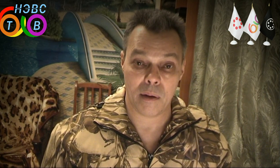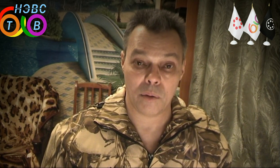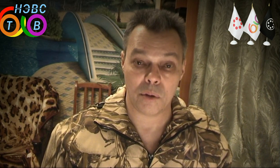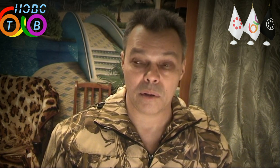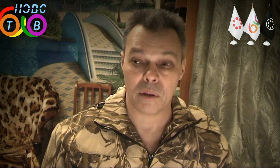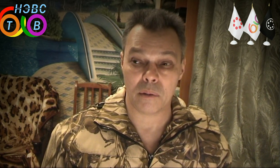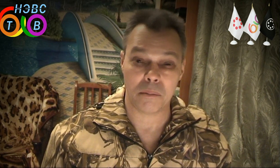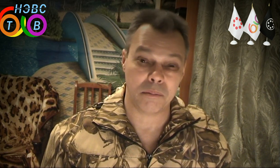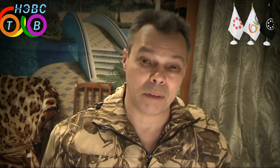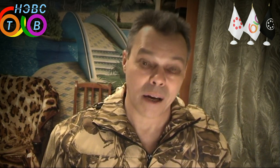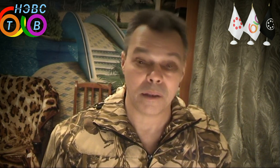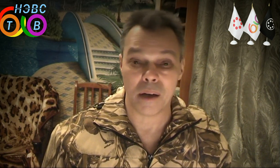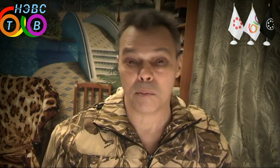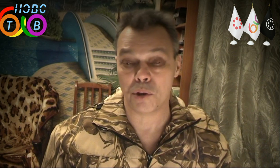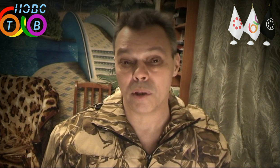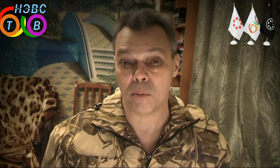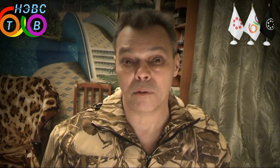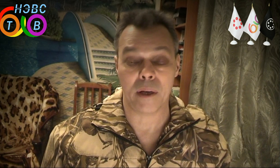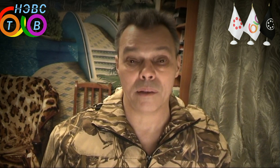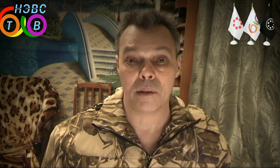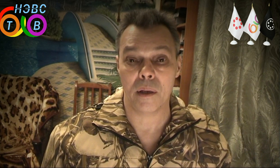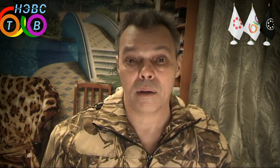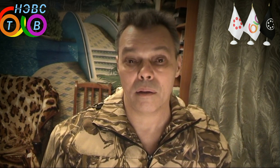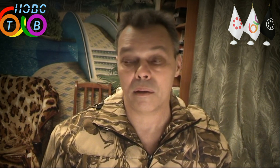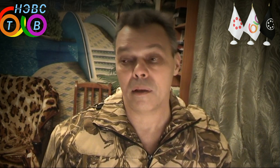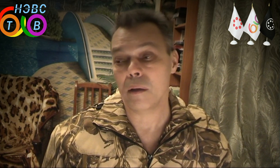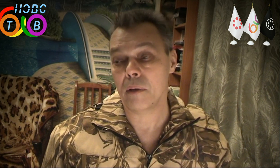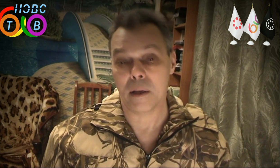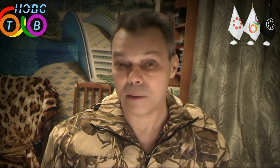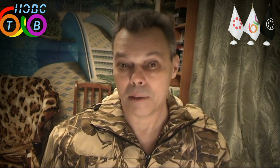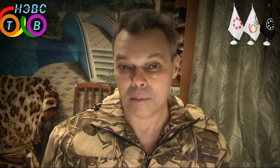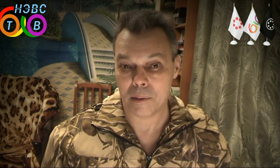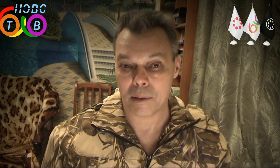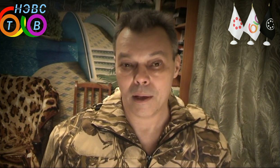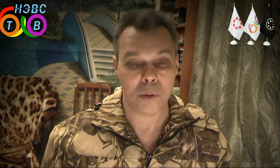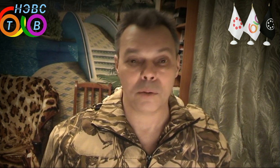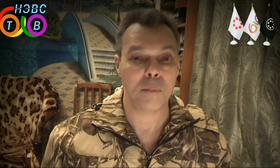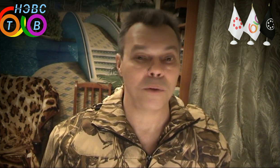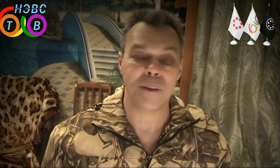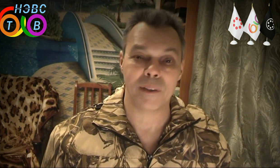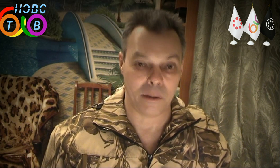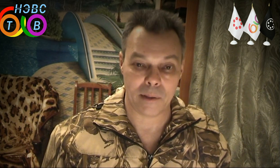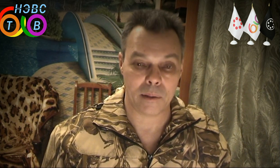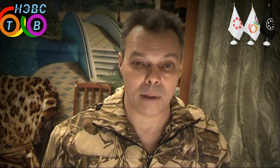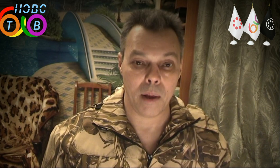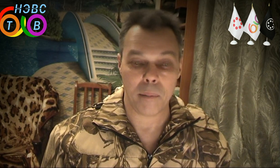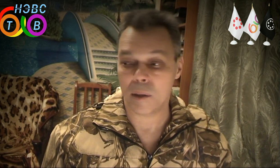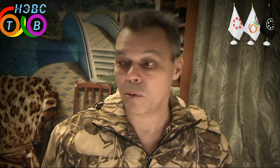То есть каждый раз мужчина будет входить и выходить, как говорится. То есть он не будет фиксироваться там. Поэтому